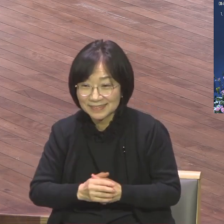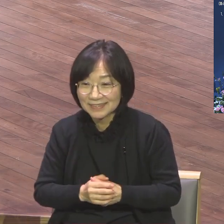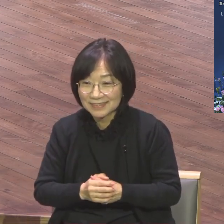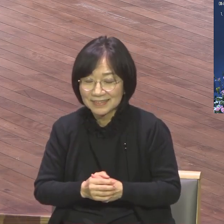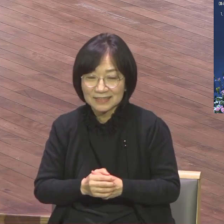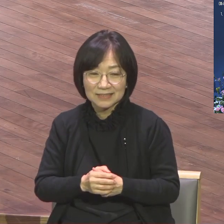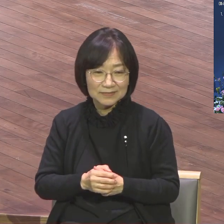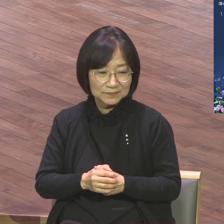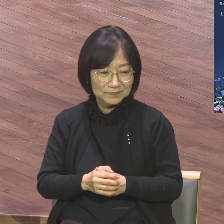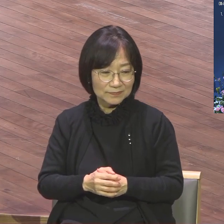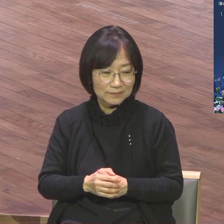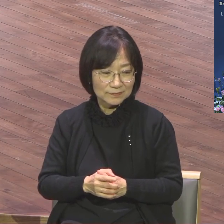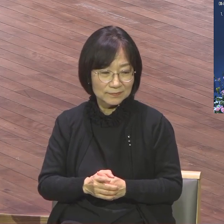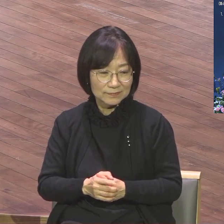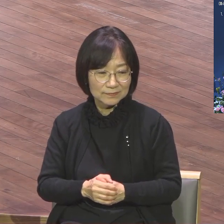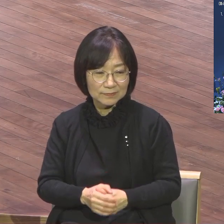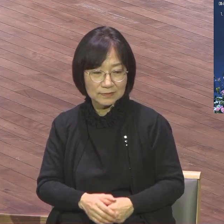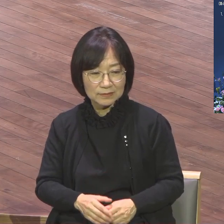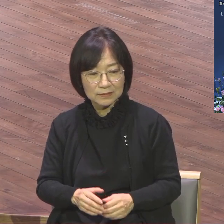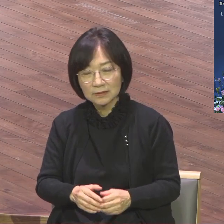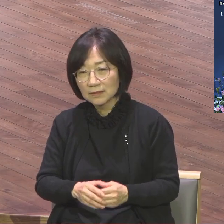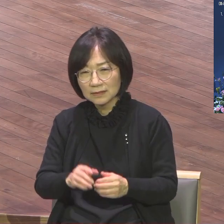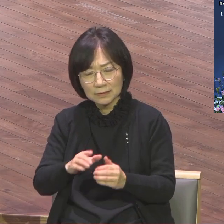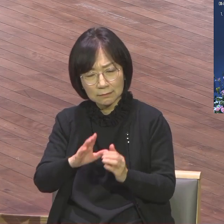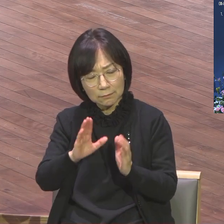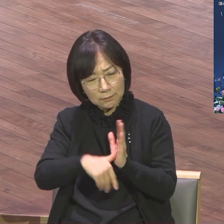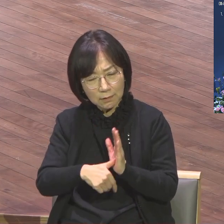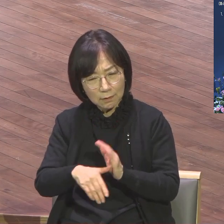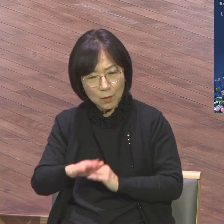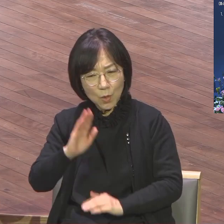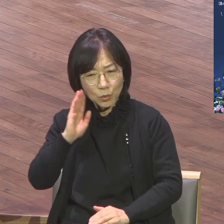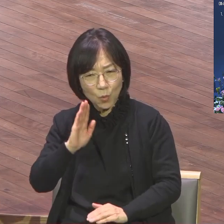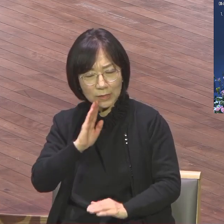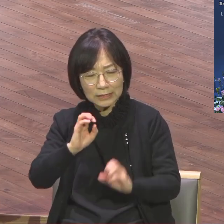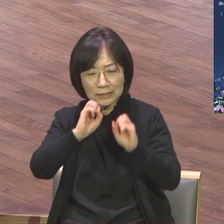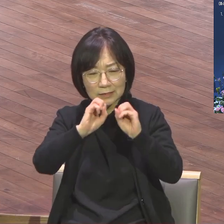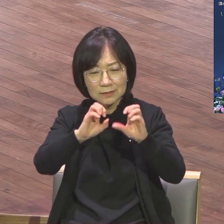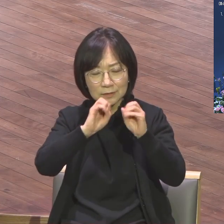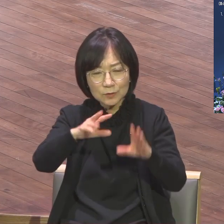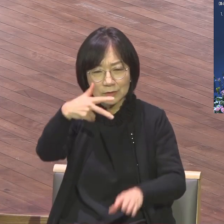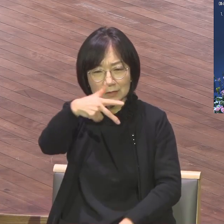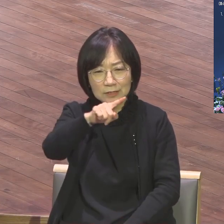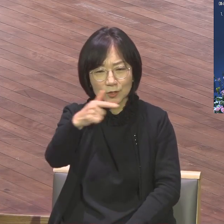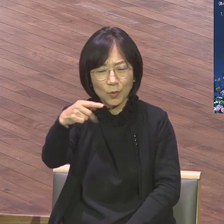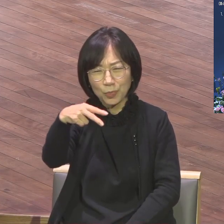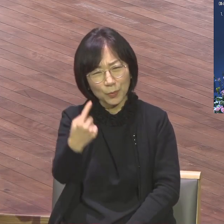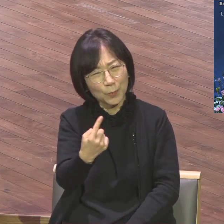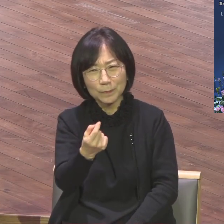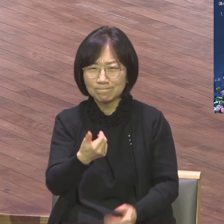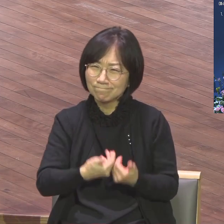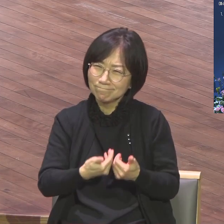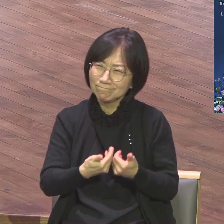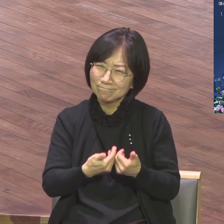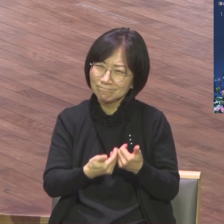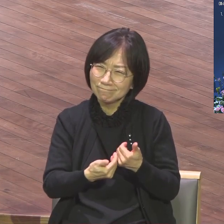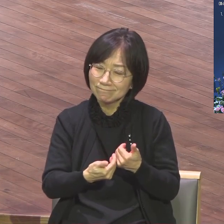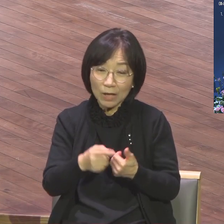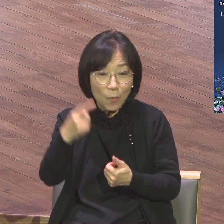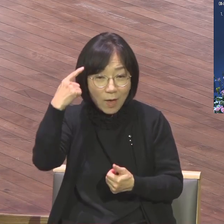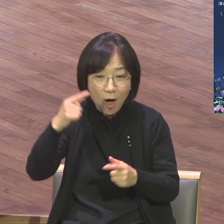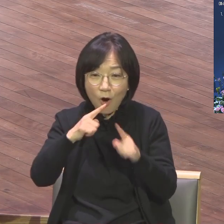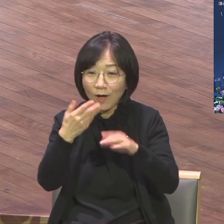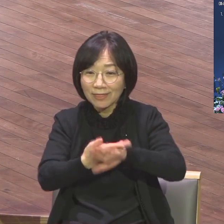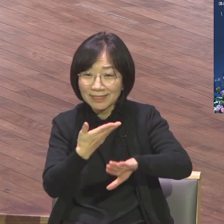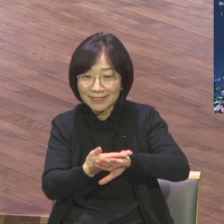여기서 여러분 농인 전도라는 표현을 하면 맞는 거 아니에요. 그들의 모국어는 수화예요.